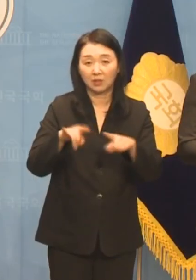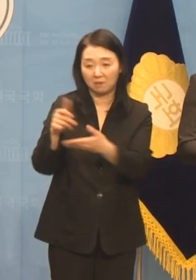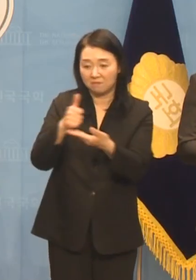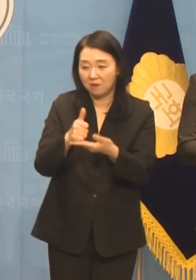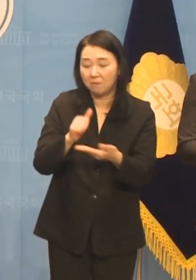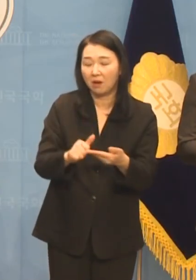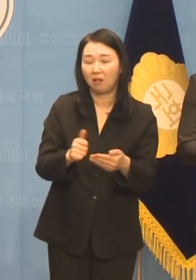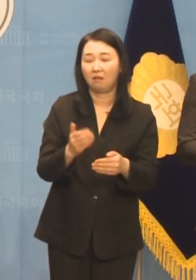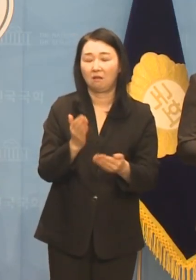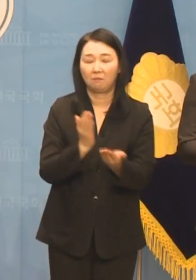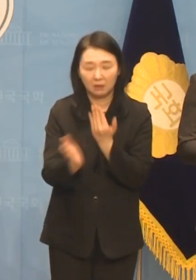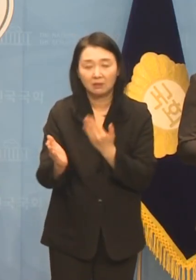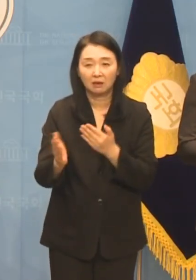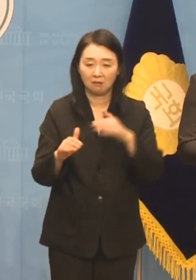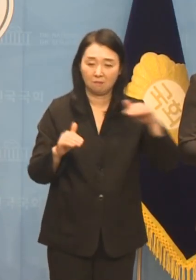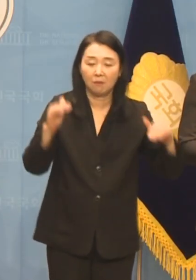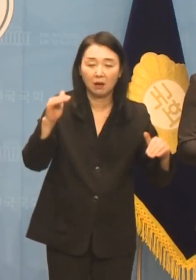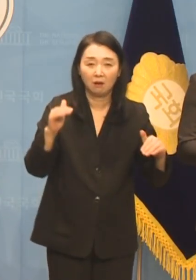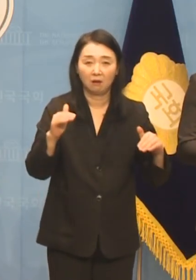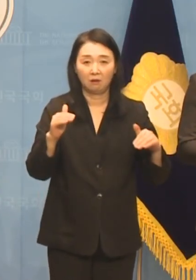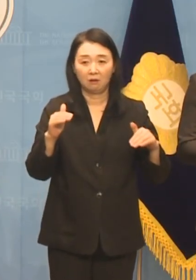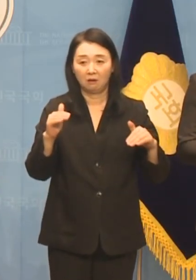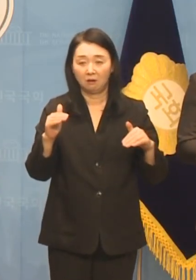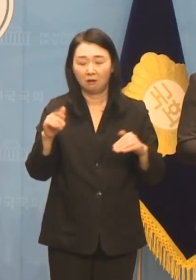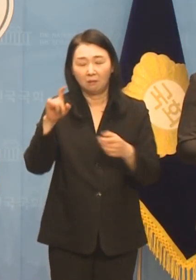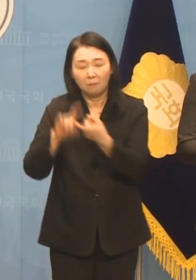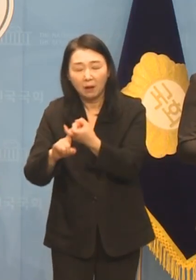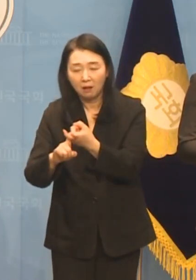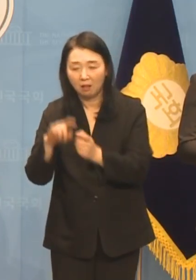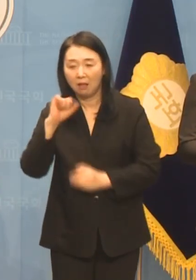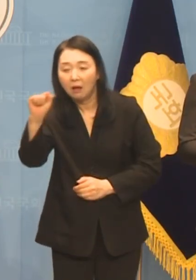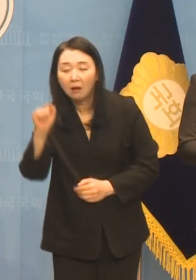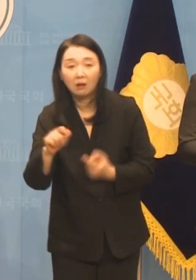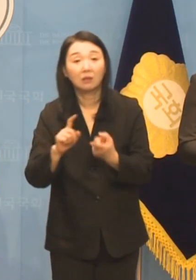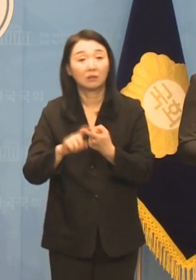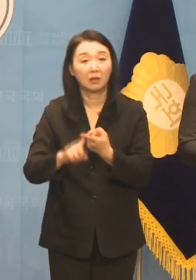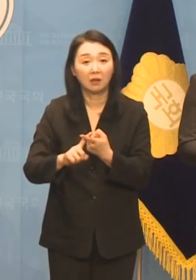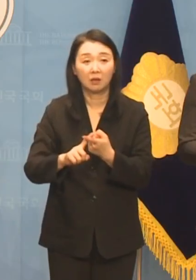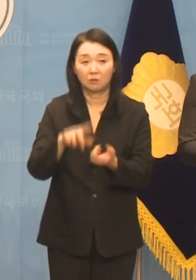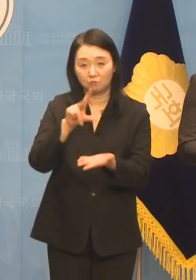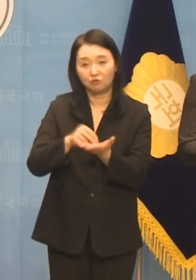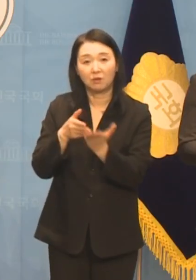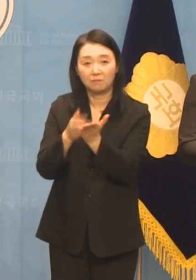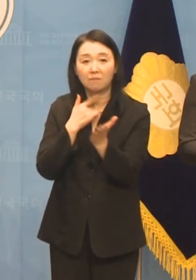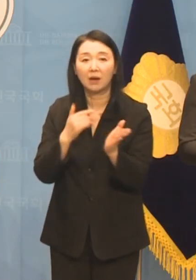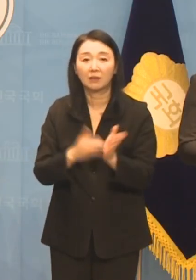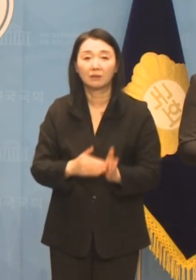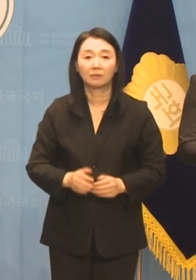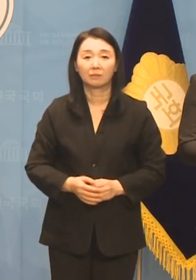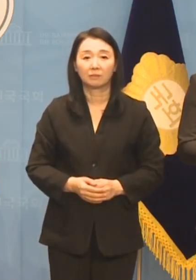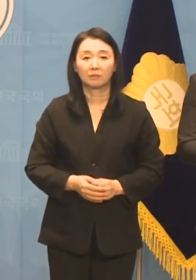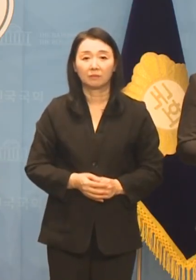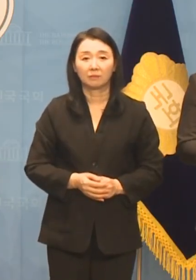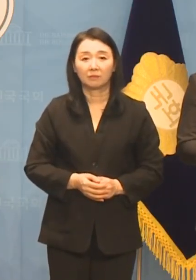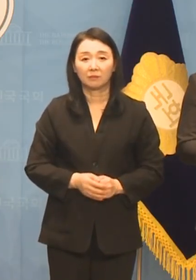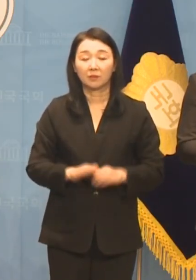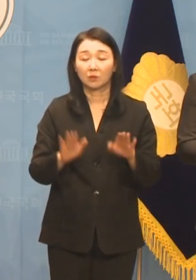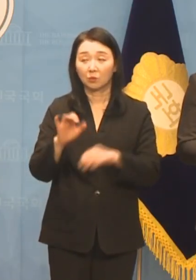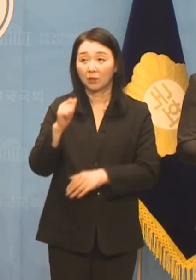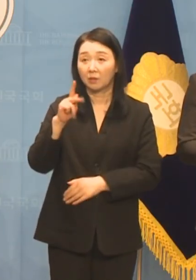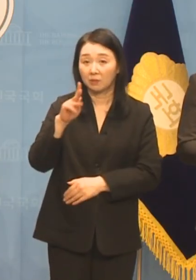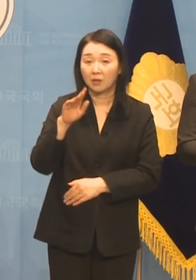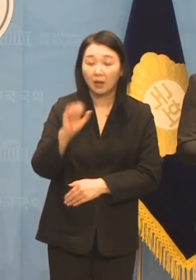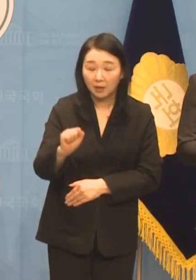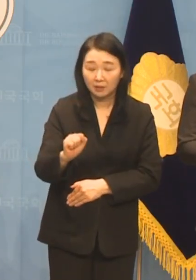구성의 불공정성과 균형을 상실한 편파 발언에 대해 지속적인 문제 제기를 한 바 있습니다. 특히